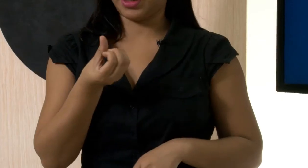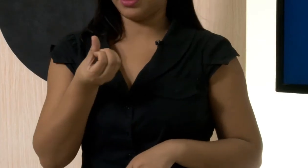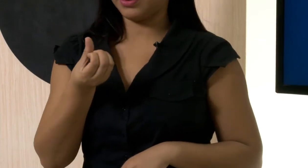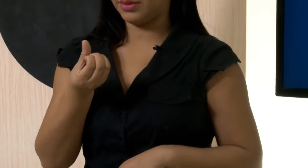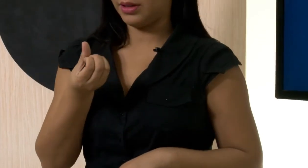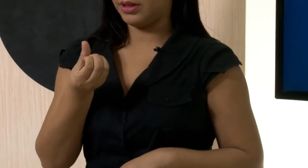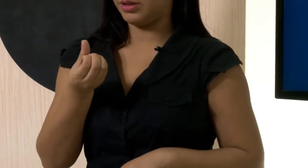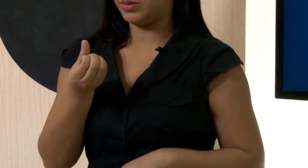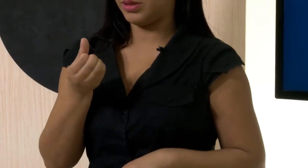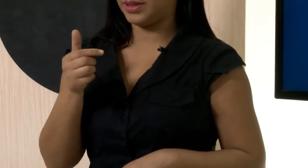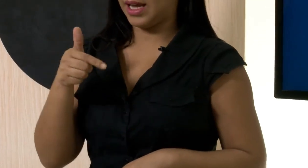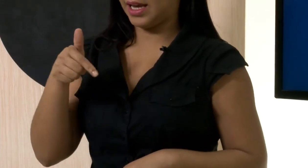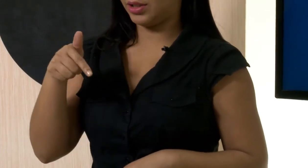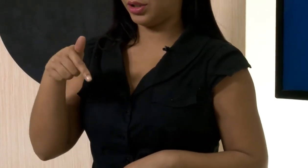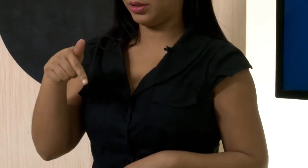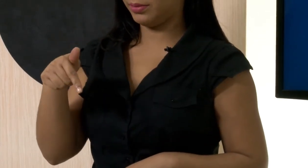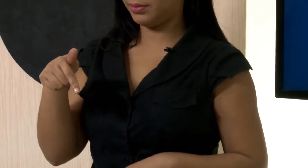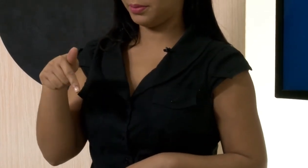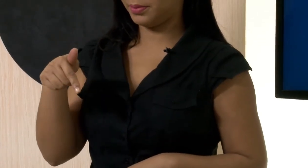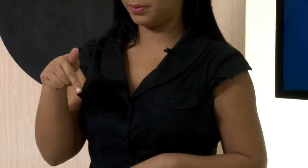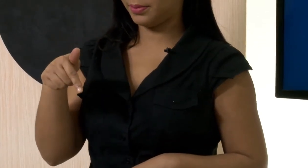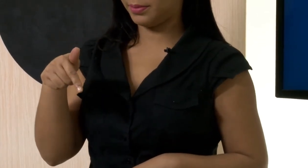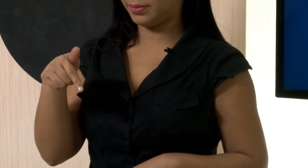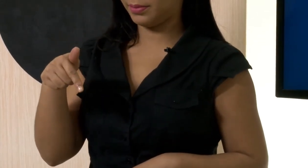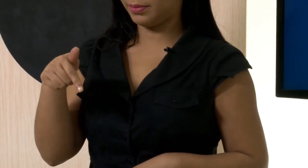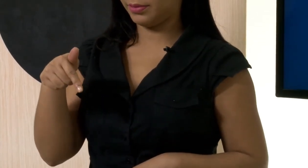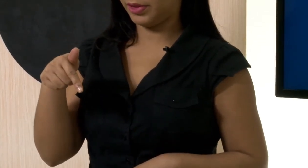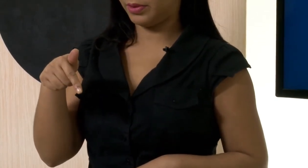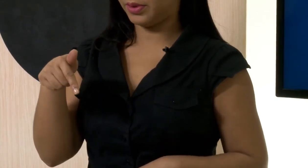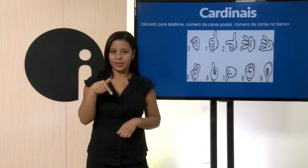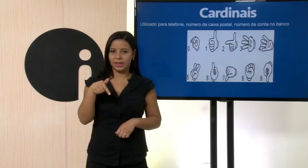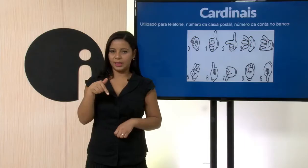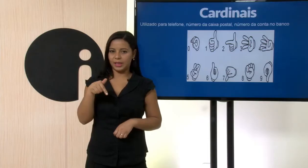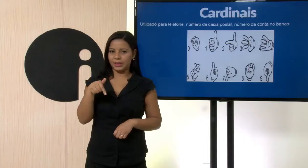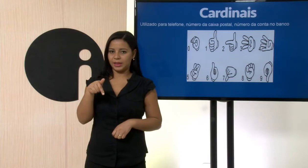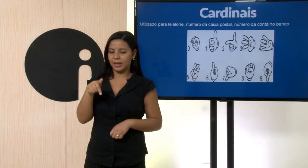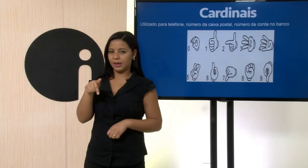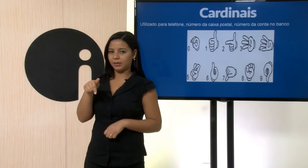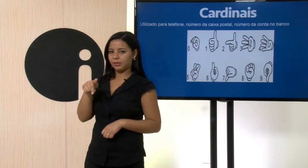Ok. Número 7, vamos ver ele na lateral.